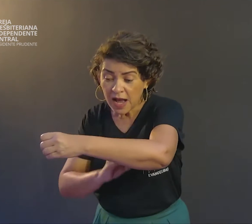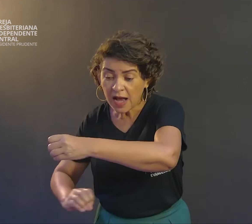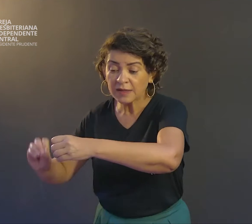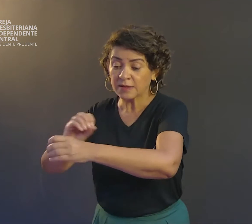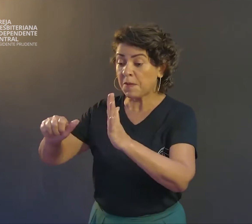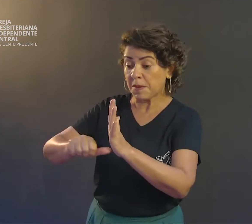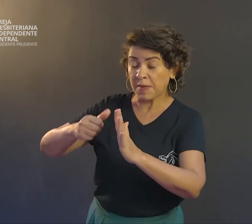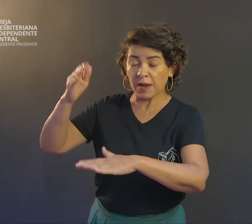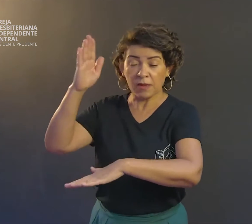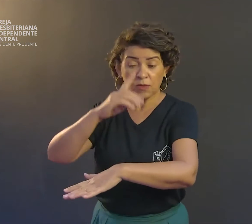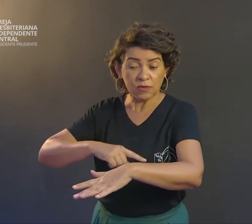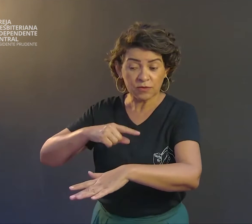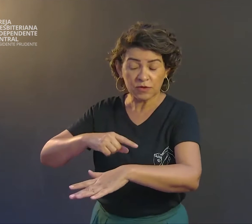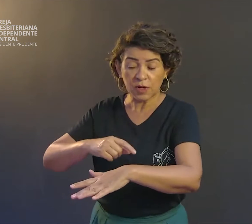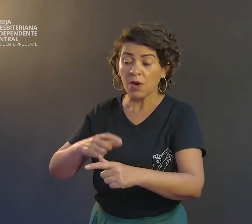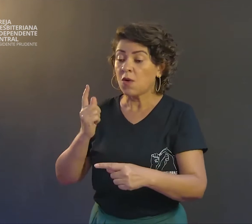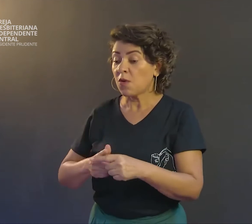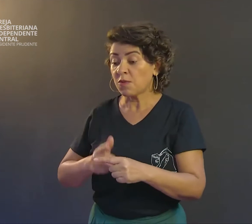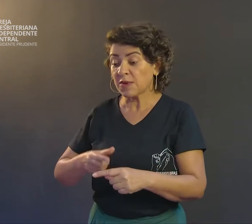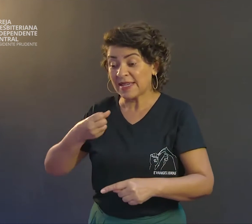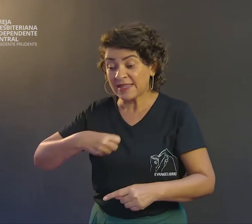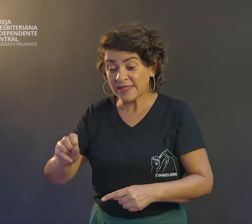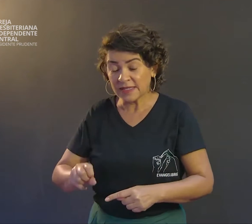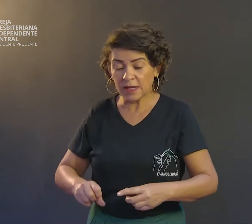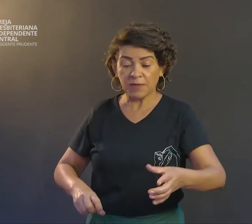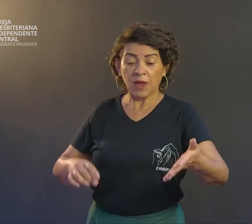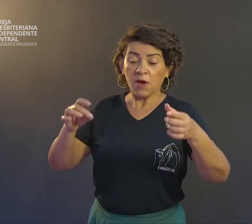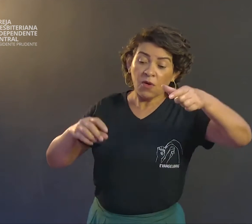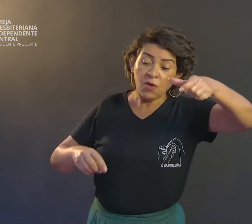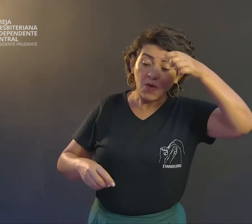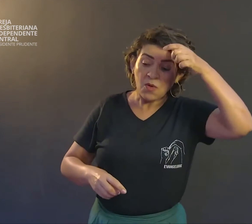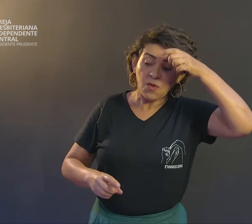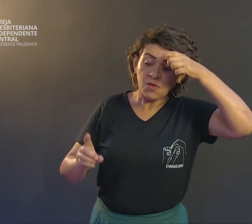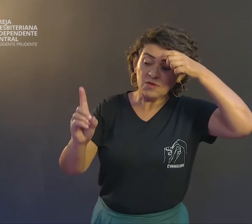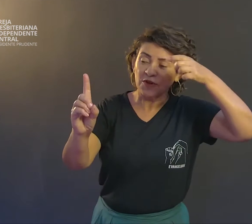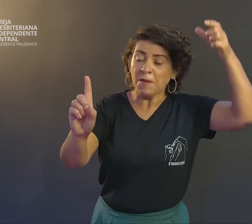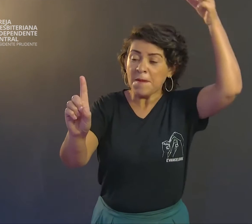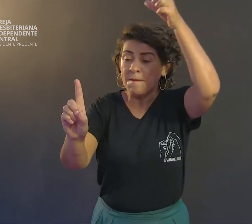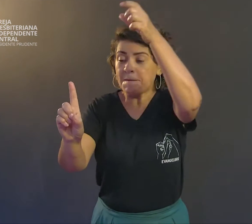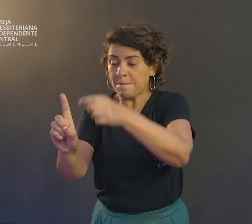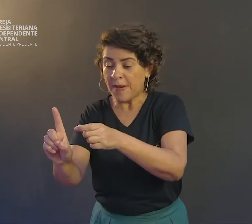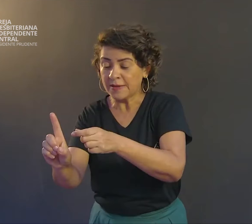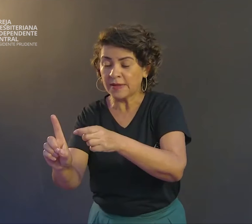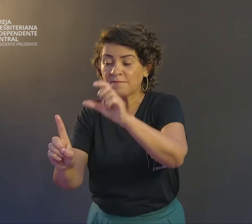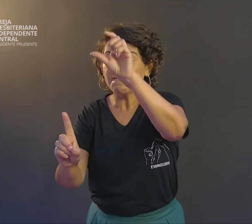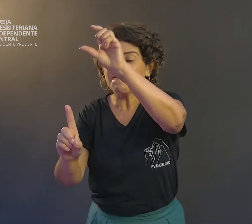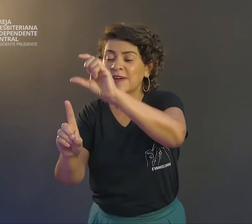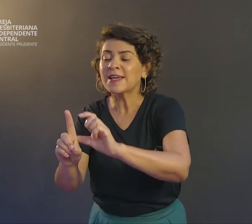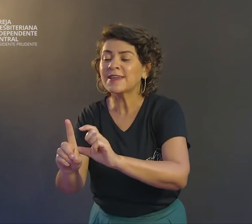Dar lugar ao diabo é oferecer a ele direito, permissão sobre algo em sua